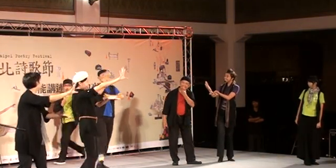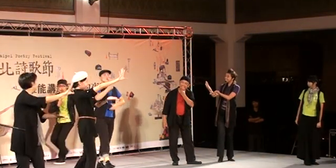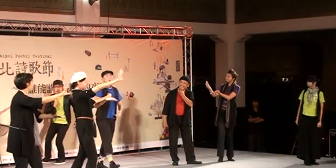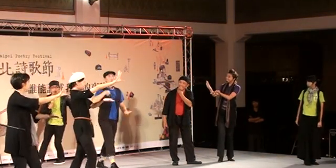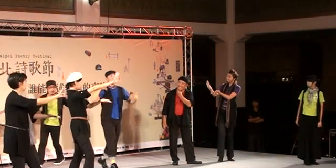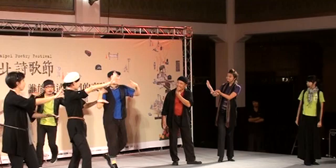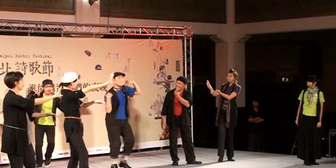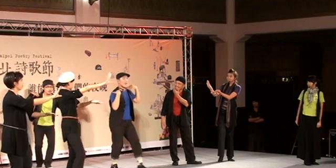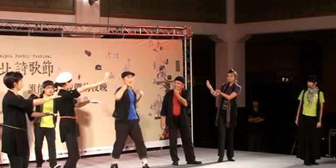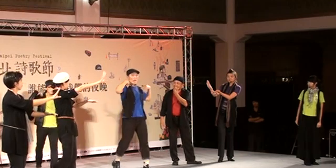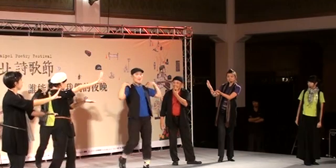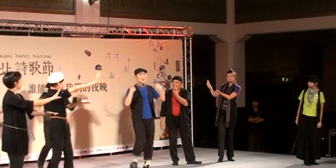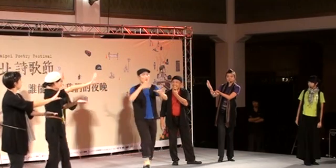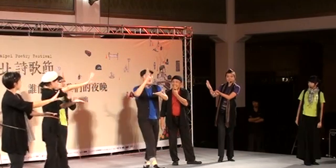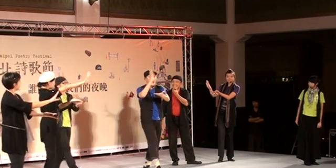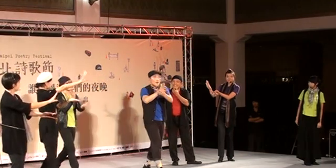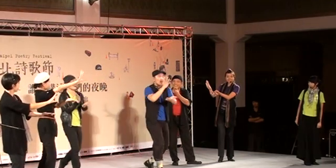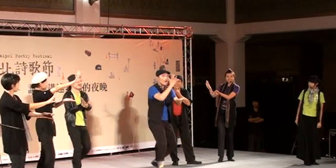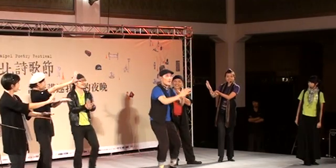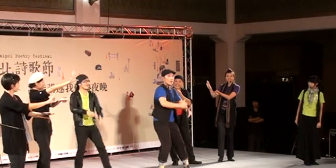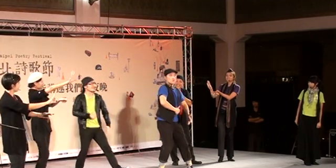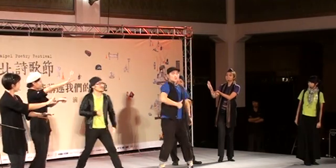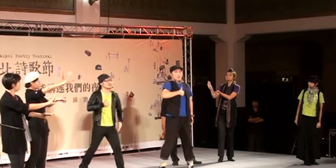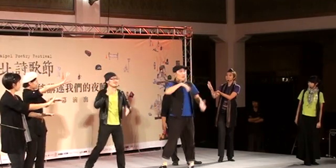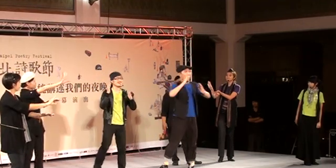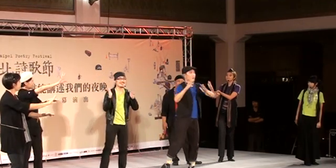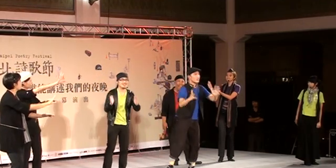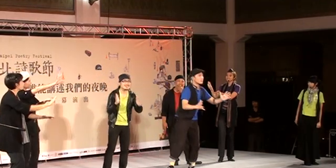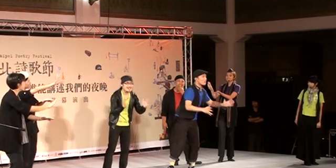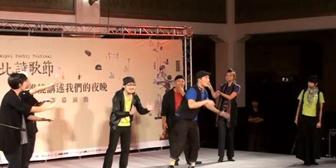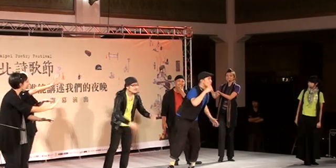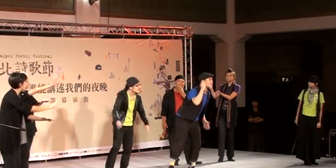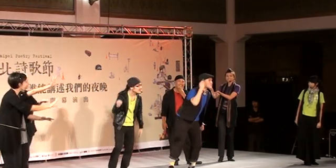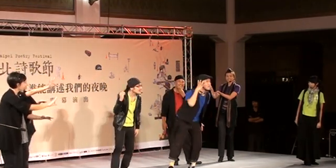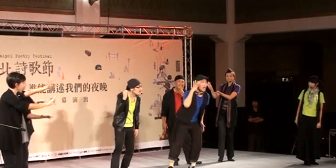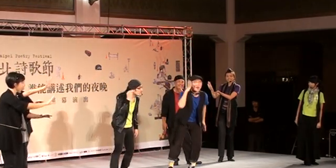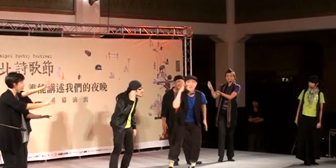我忙于采访真理的消息，